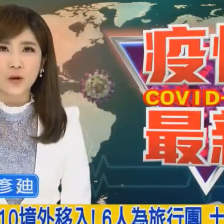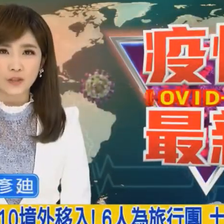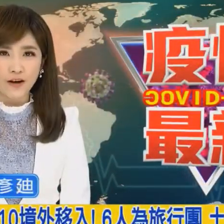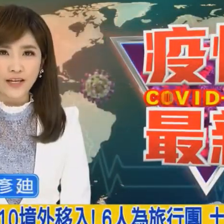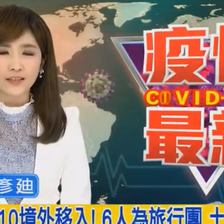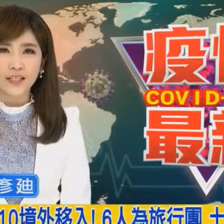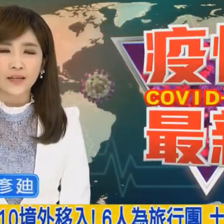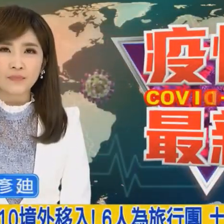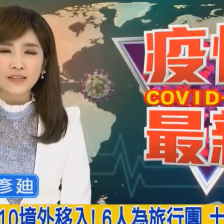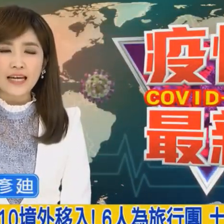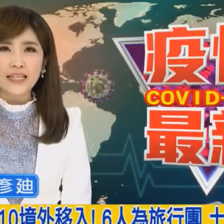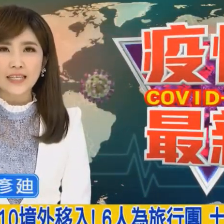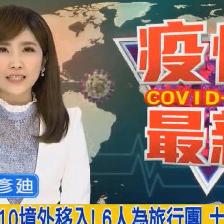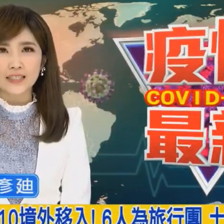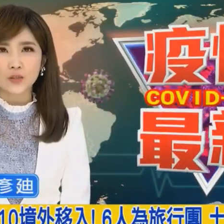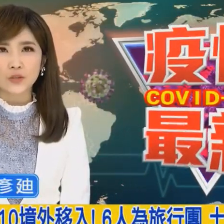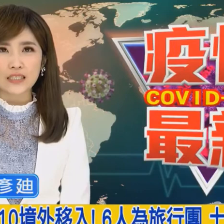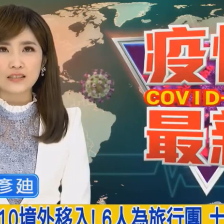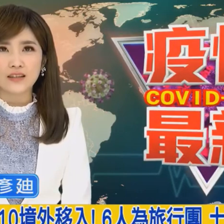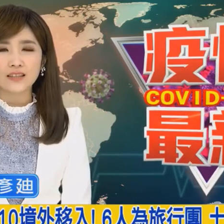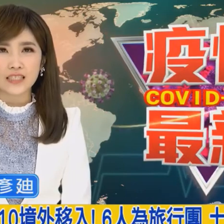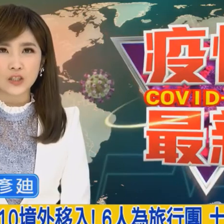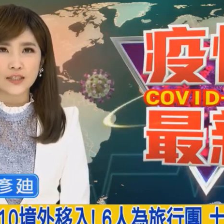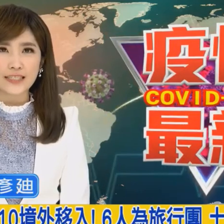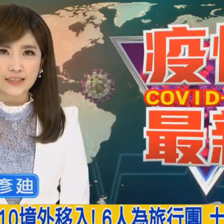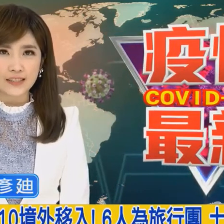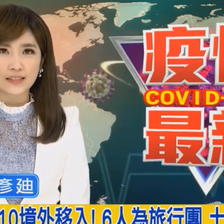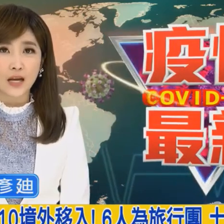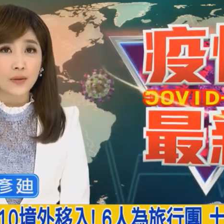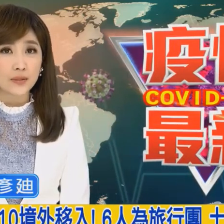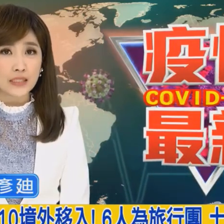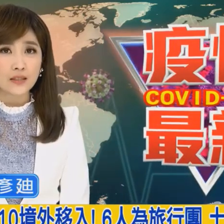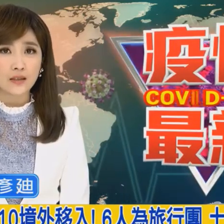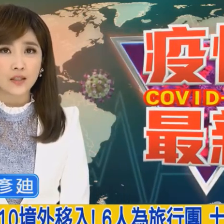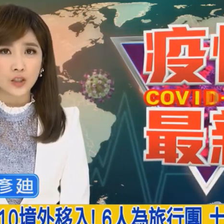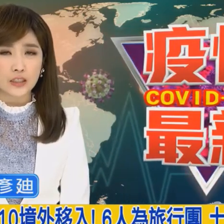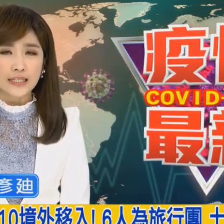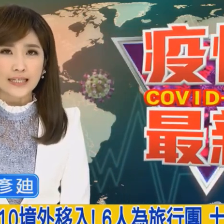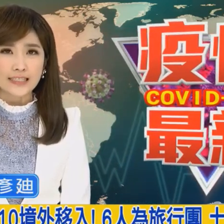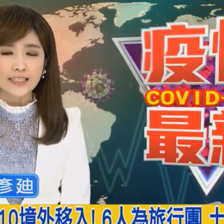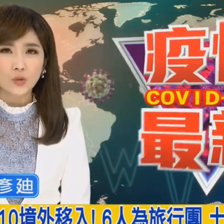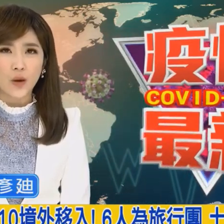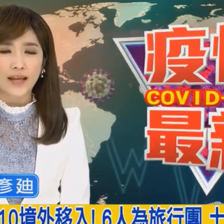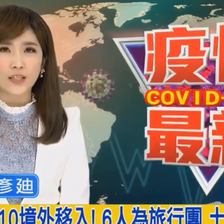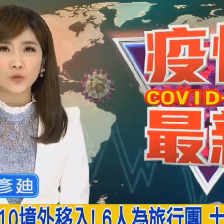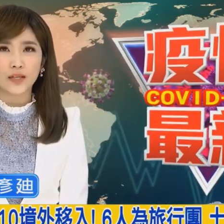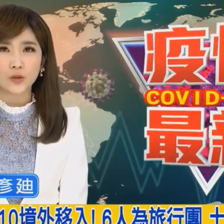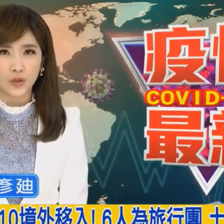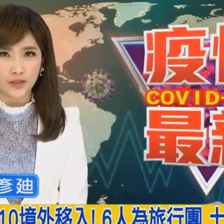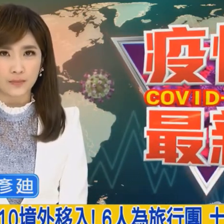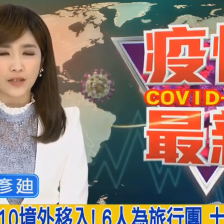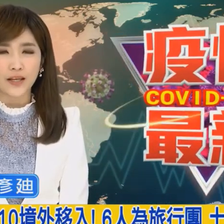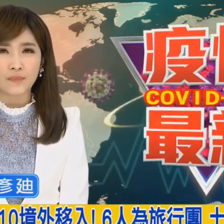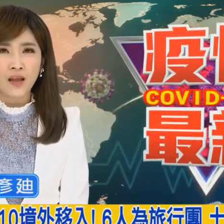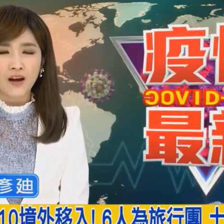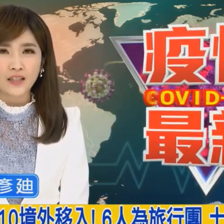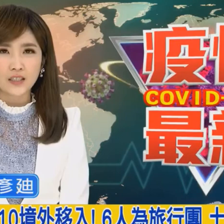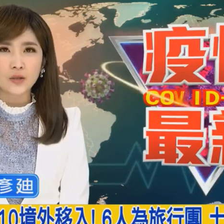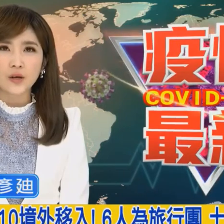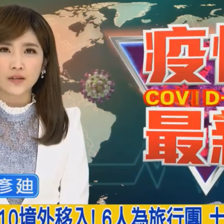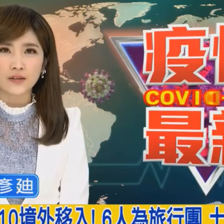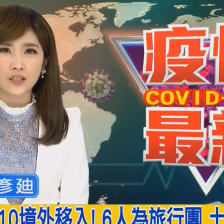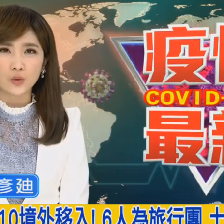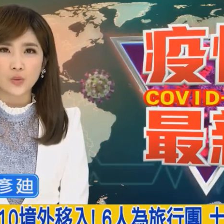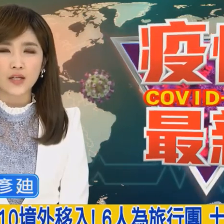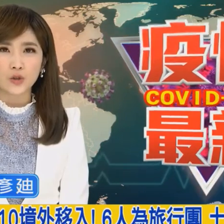即时新闻现场，我是方彦迪，带给大家疫情的最新消息是在今天，台湾又新增了10例境外移入的确诊病例，而